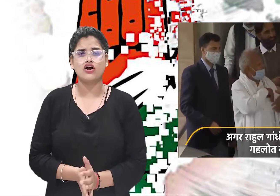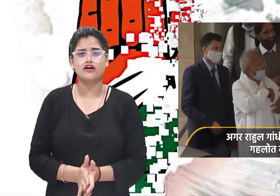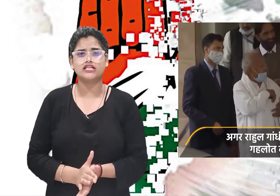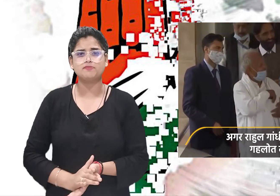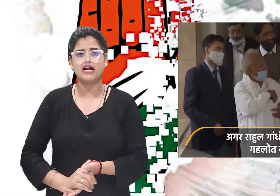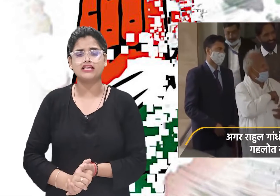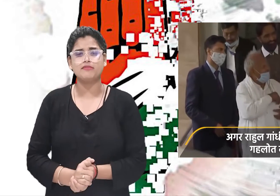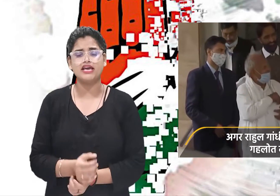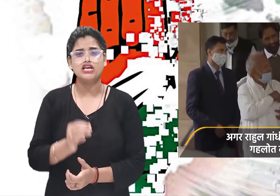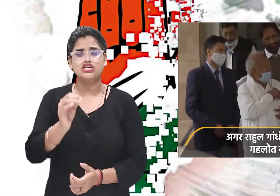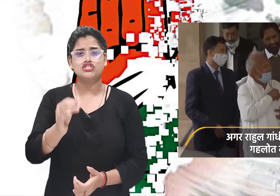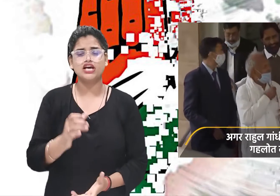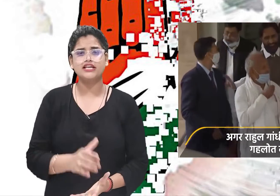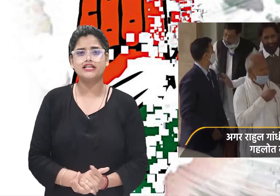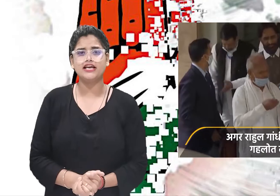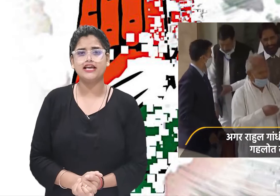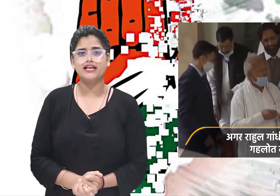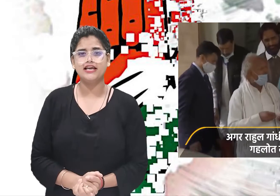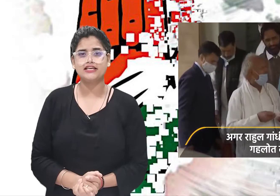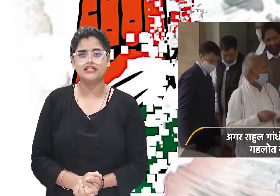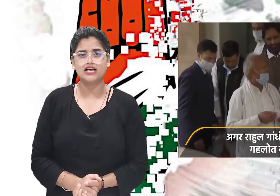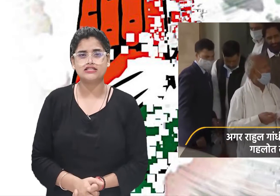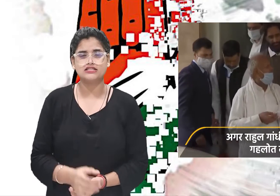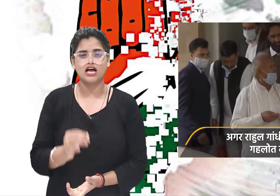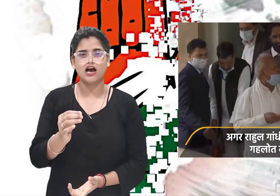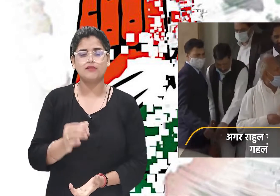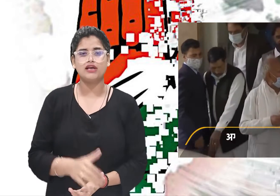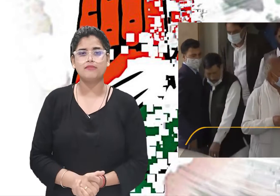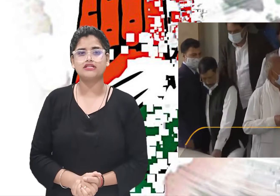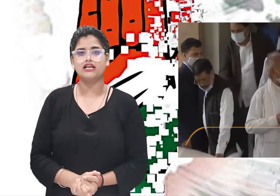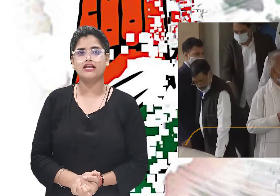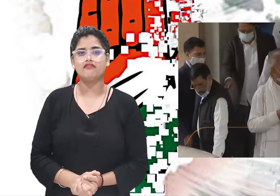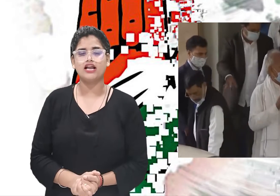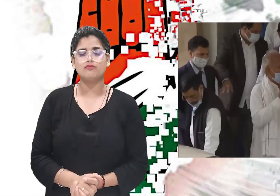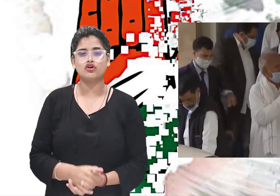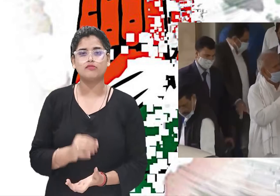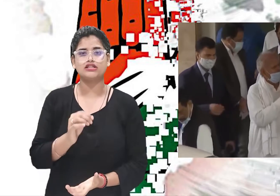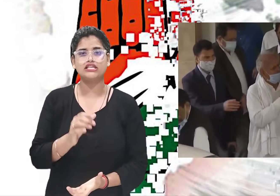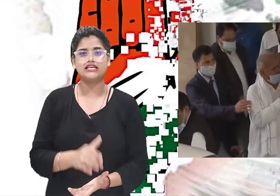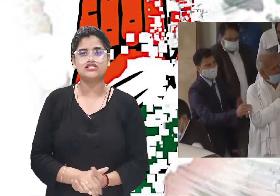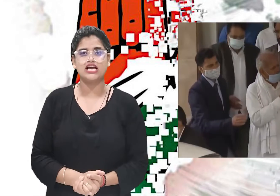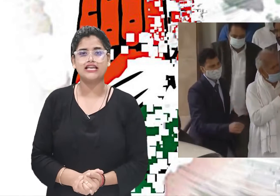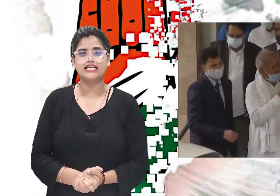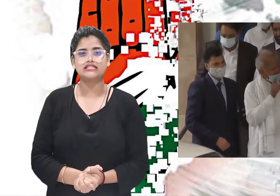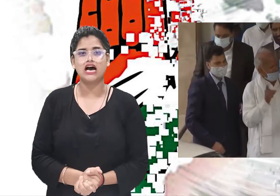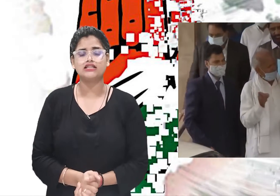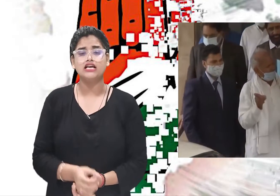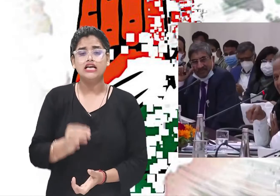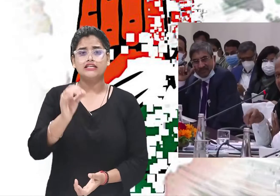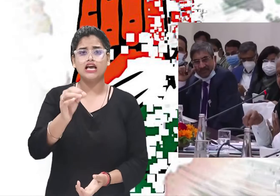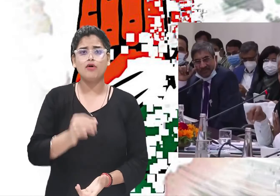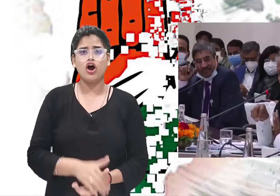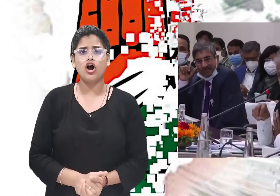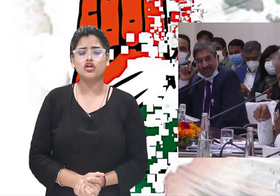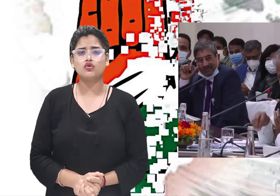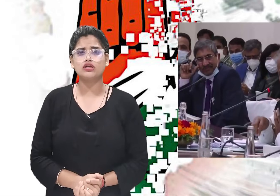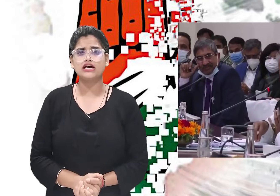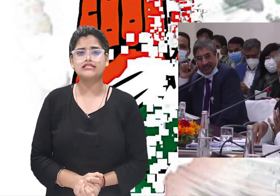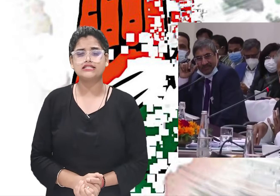कांग्रेस पार्टी ने चल ही रही है लेकिन राजस्थान में बदल वाले मुख्यमंत्री के चेहरे के साथ यह और खुलकर